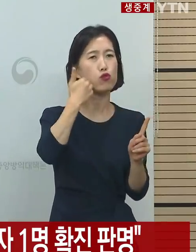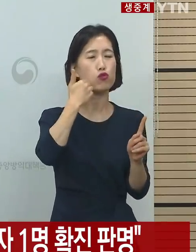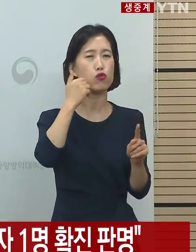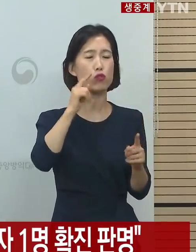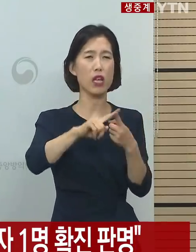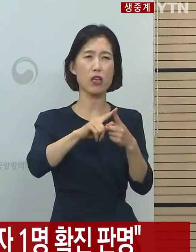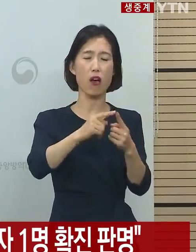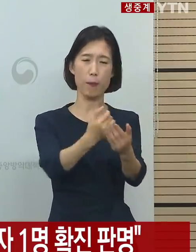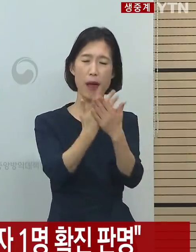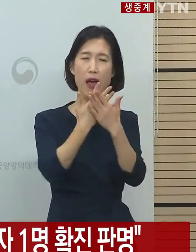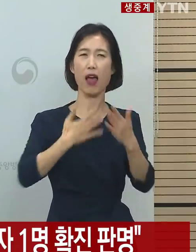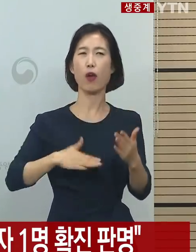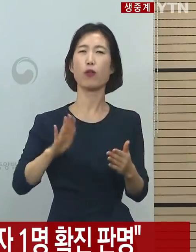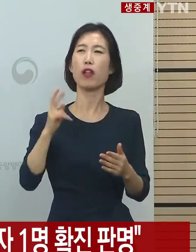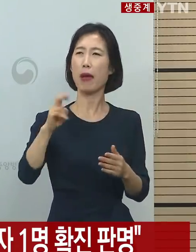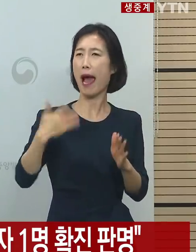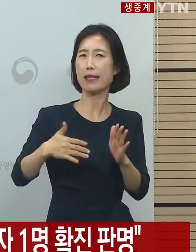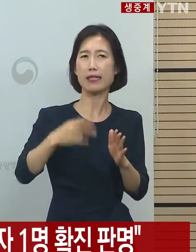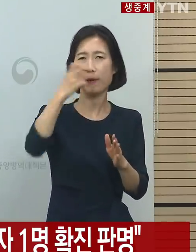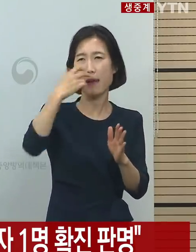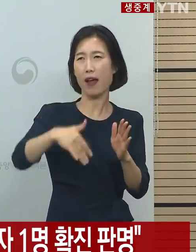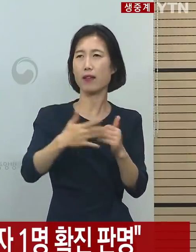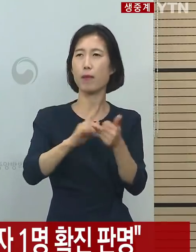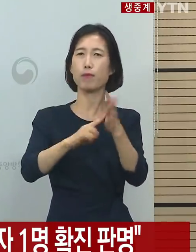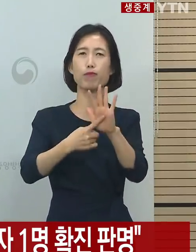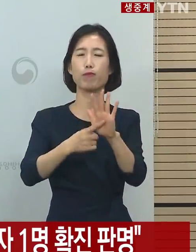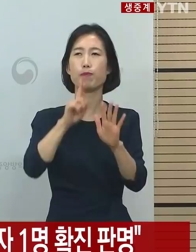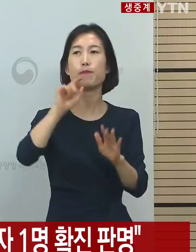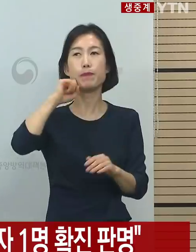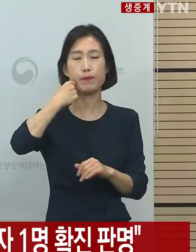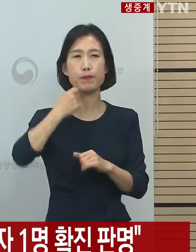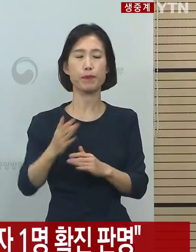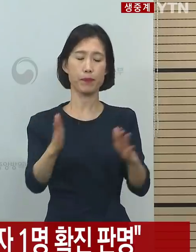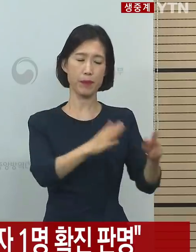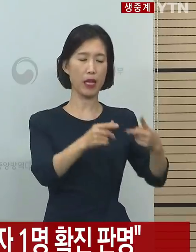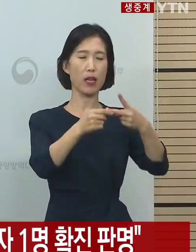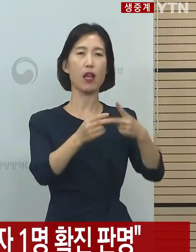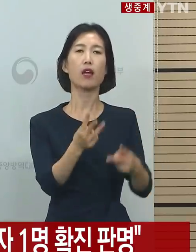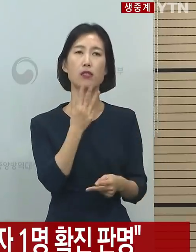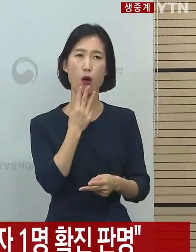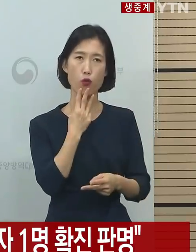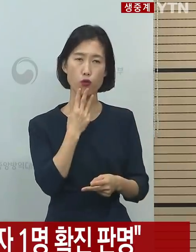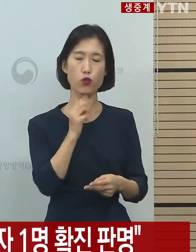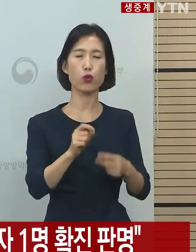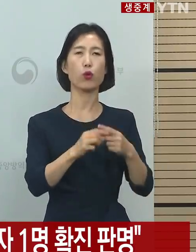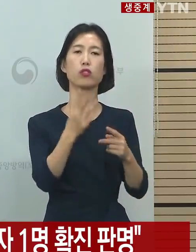대한 상황을 파악할 수 있을 것 같습니다. 서울 경기 지역은 현재